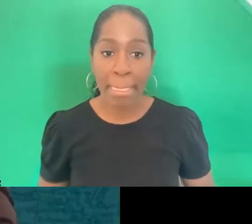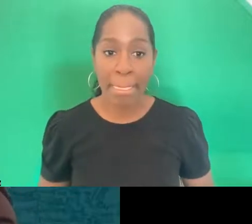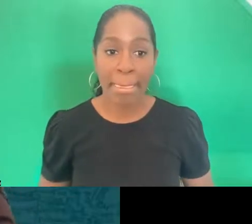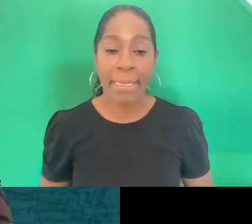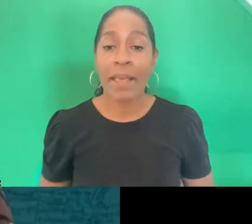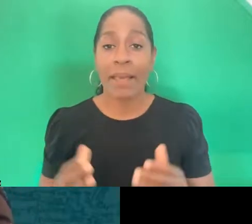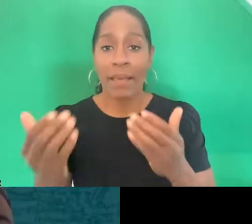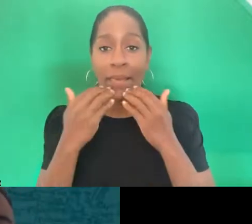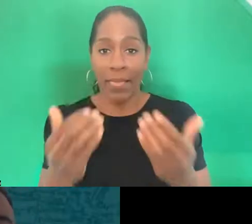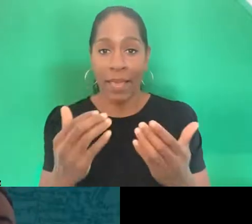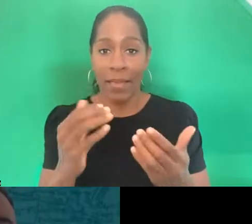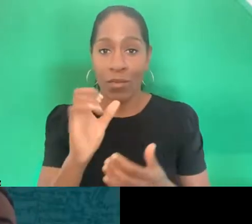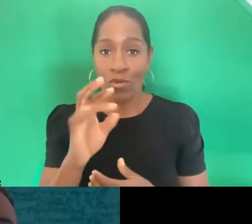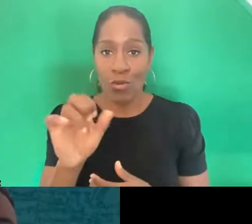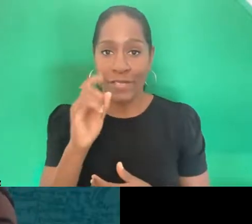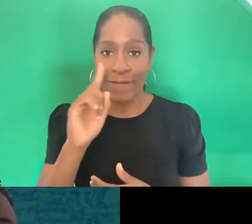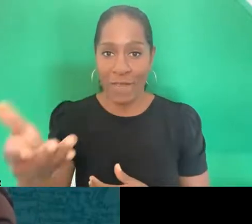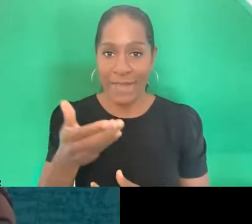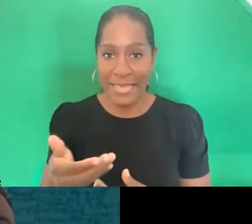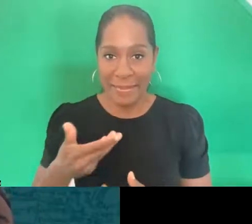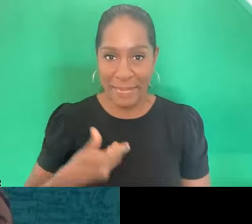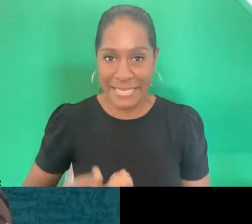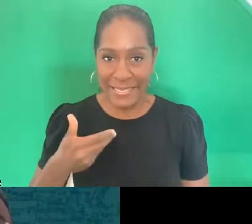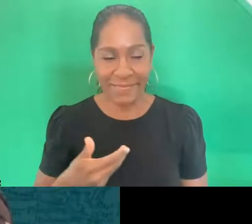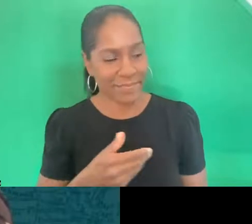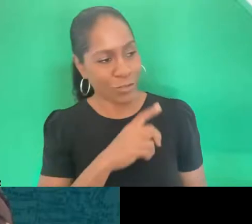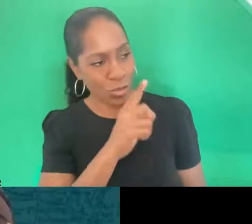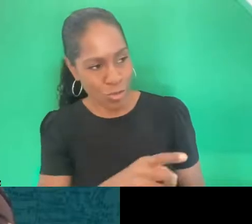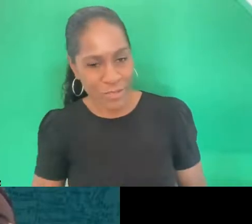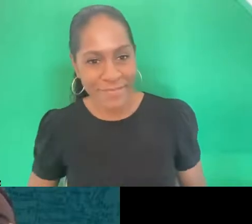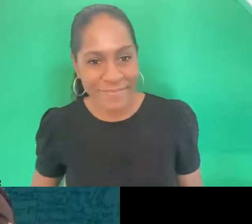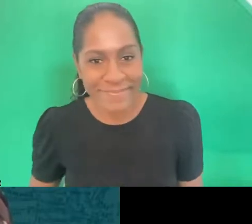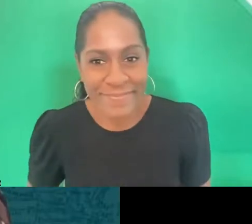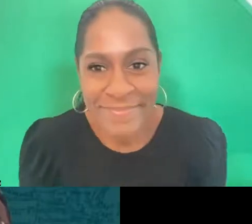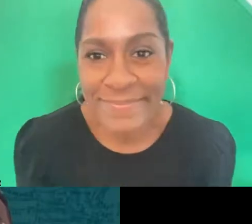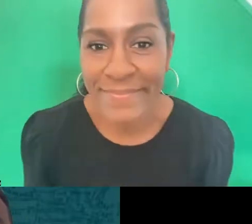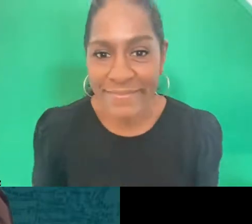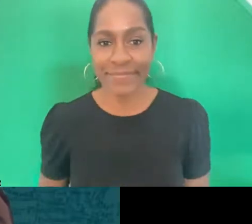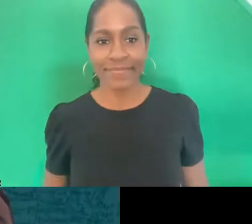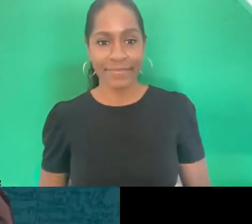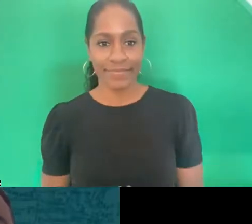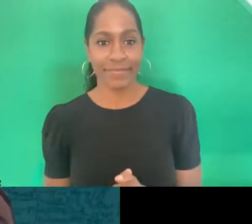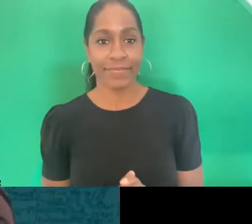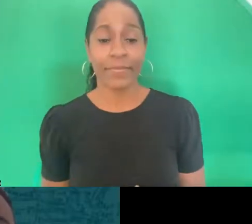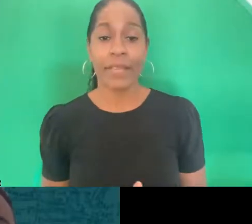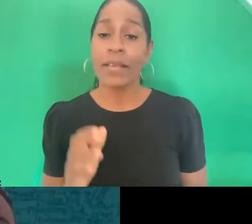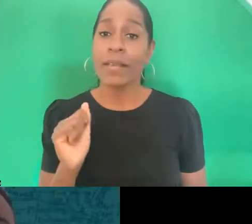Gracias Cris por la invitación totalmente Gracias por estar aquí